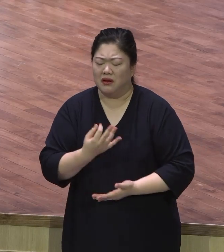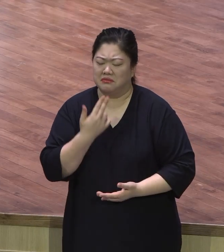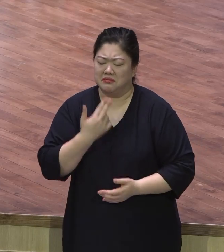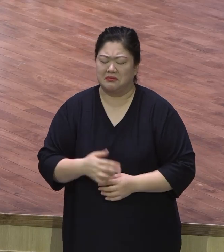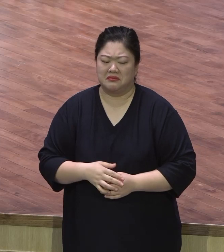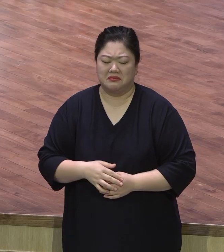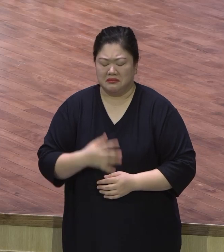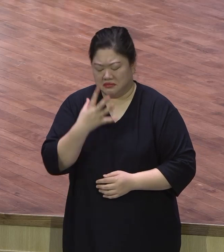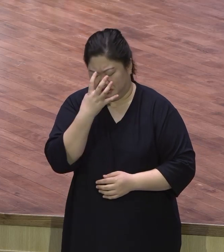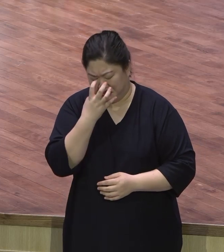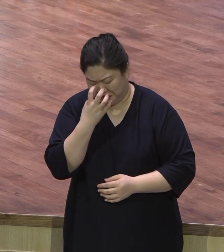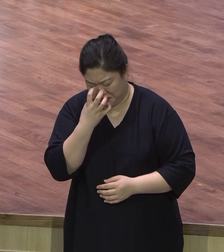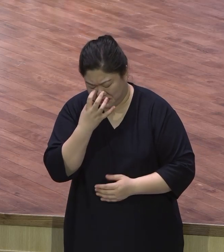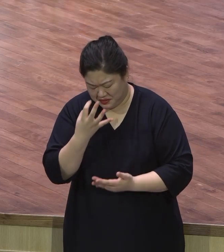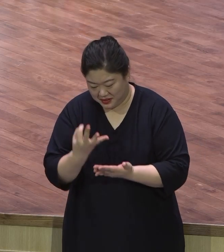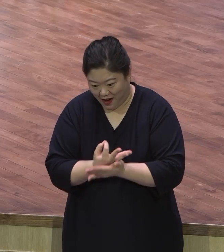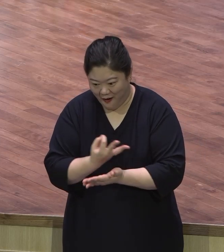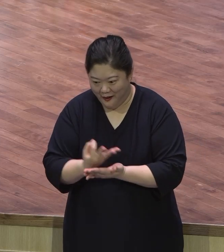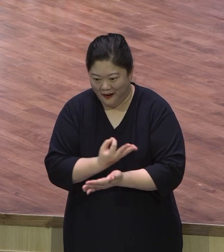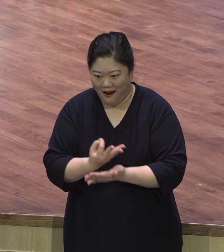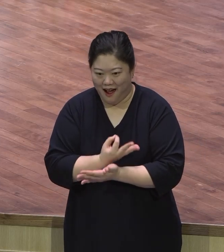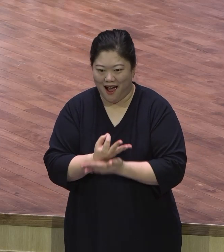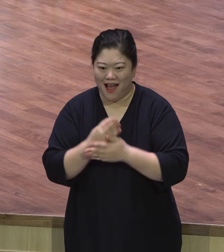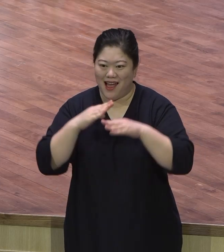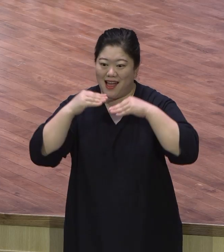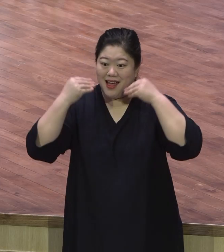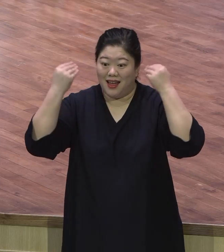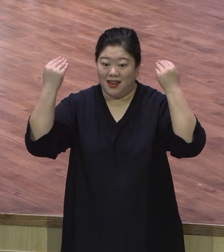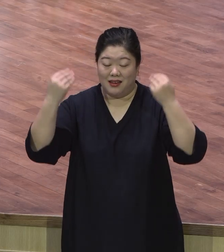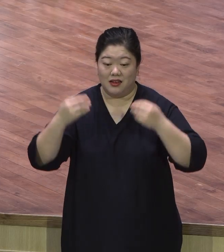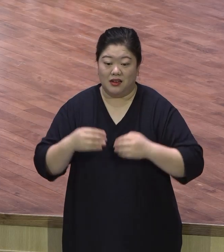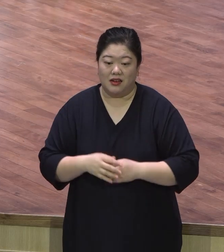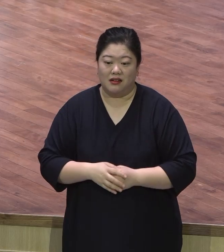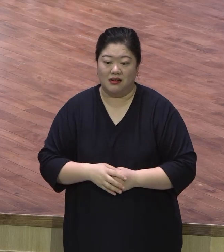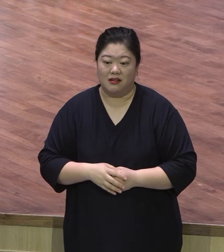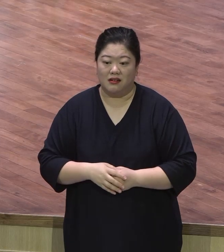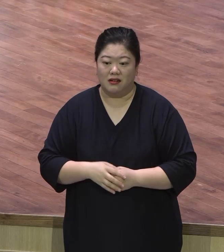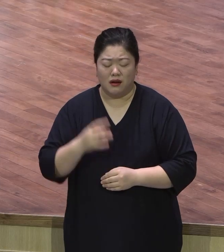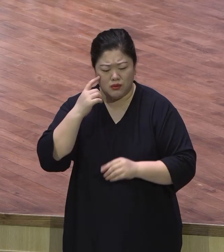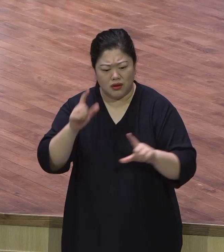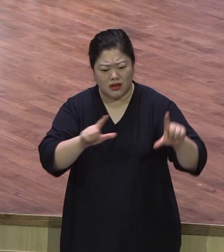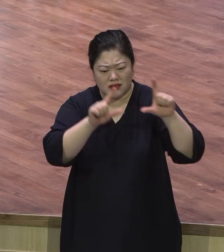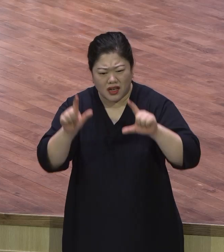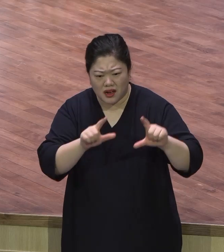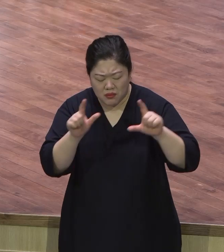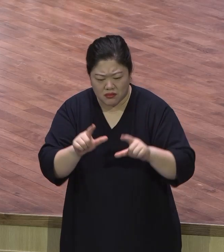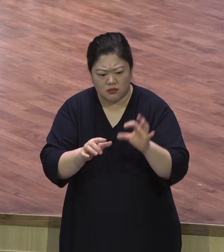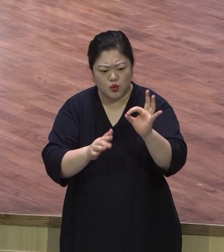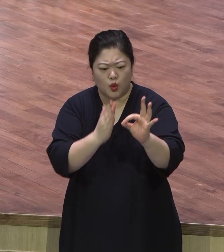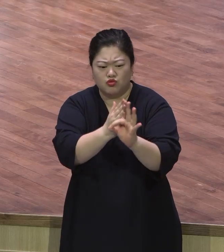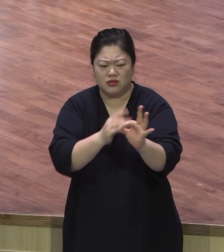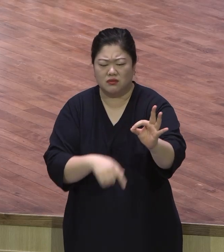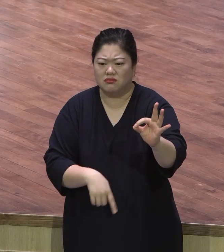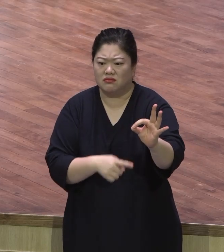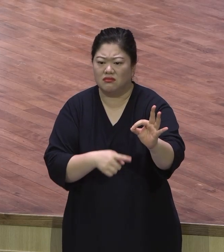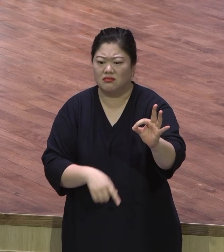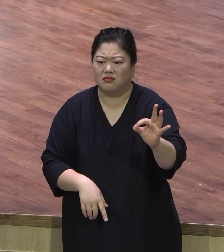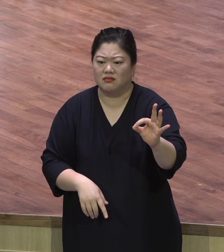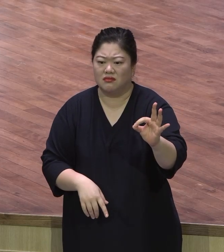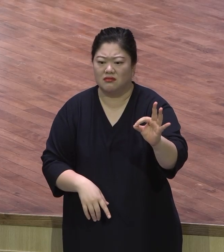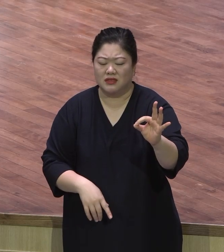다 주고 가고 돈에 대해 중심에서, 돈 중심으로 사람이 완전히 바뀌어져 버려요. 돈에